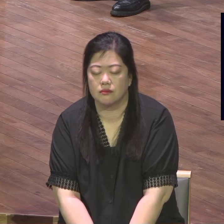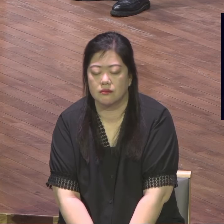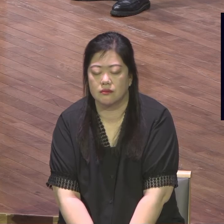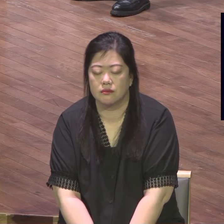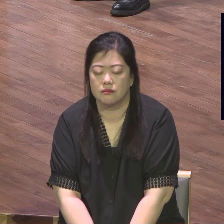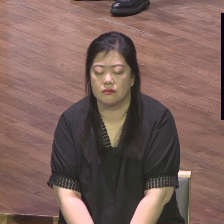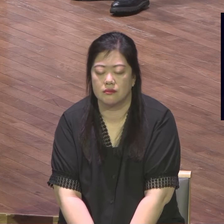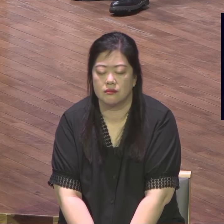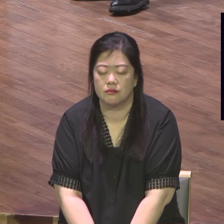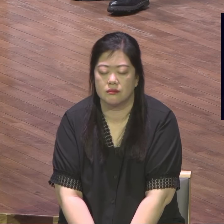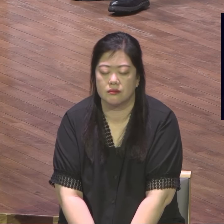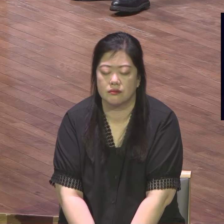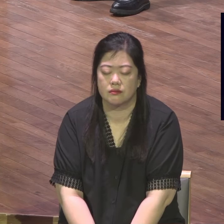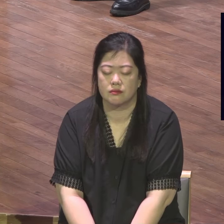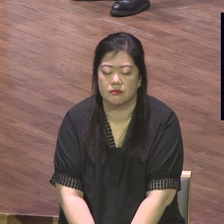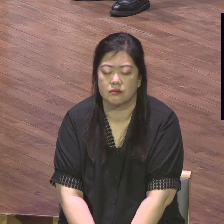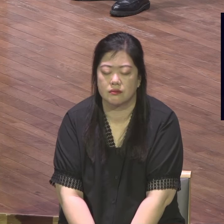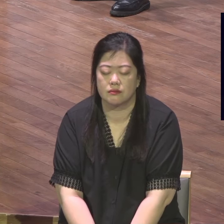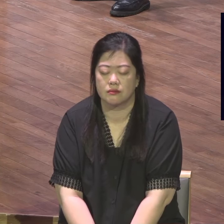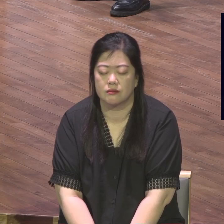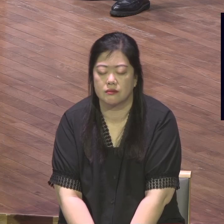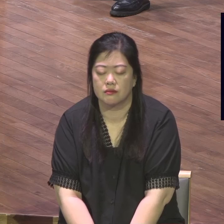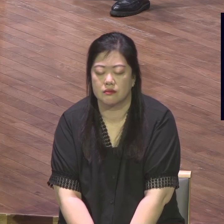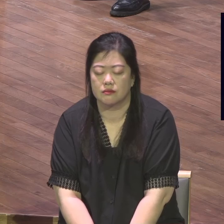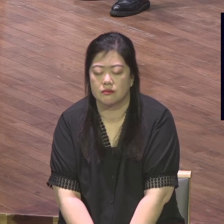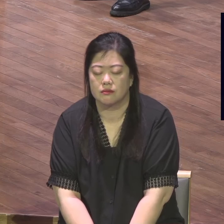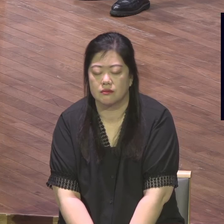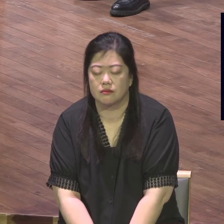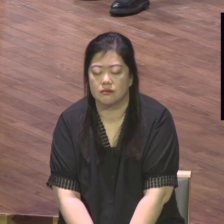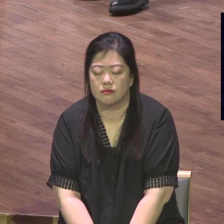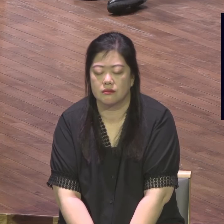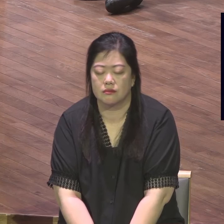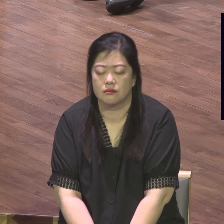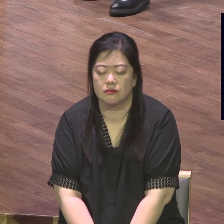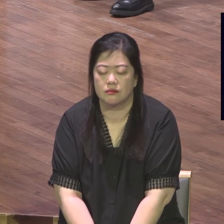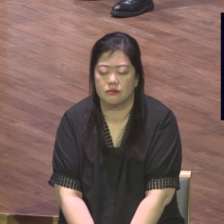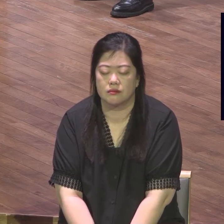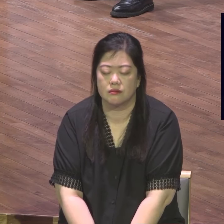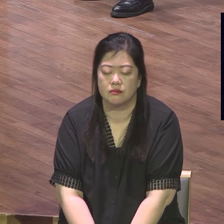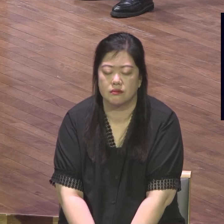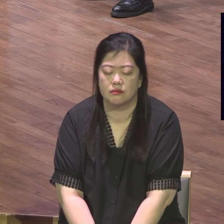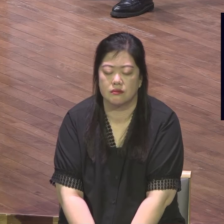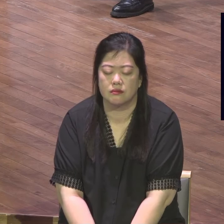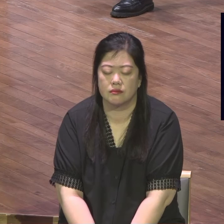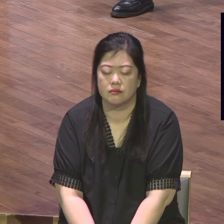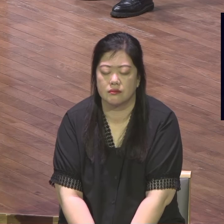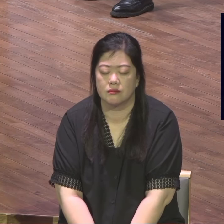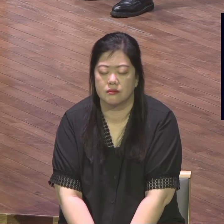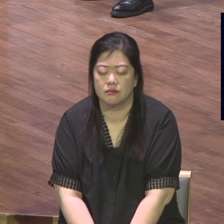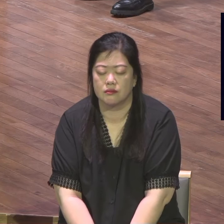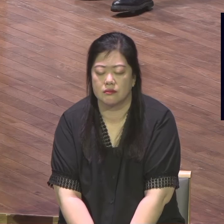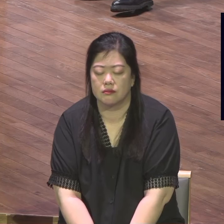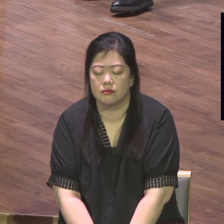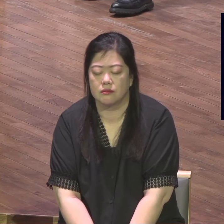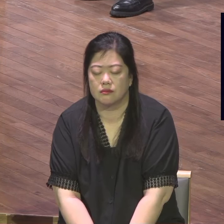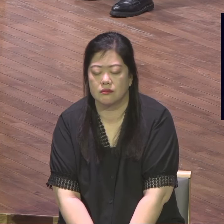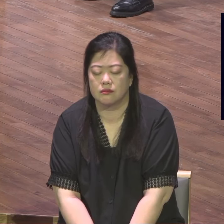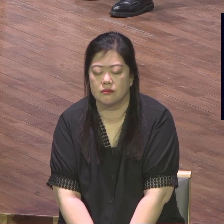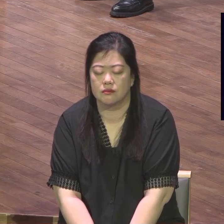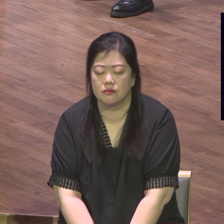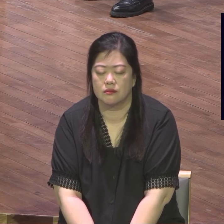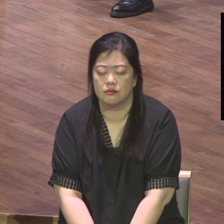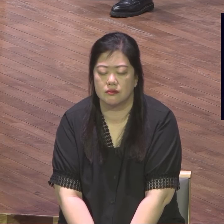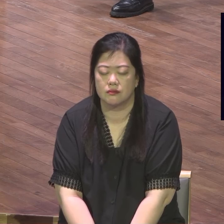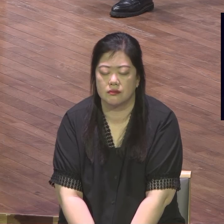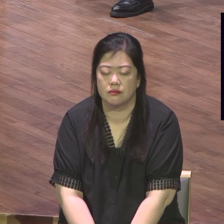하나님의 말씀이 세워지게 하여 주시옵시고 하나님의 말씀이 우리에게 플랫폼이 되게 도와주시옵시고 하나님의 나라